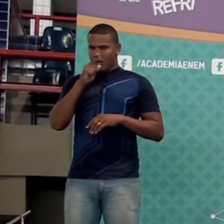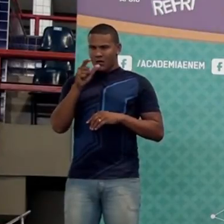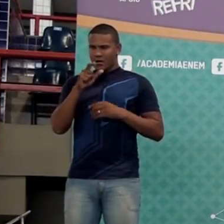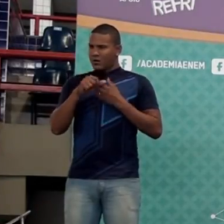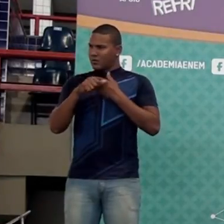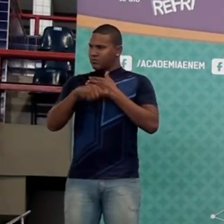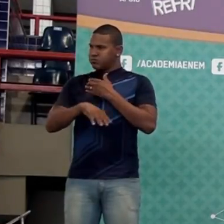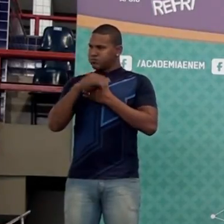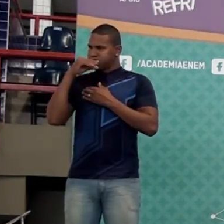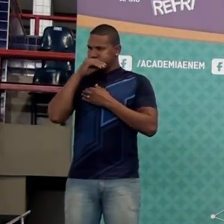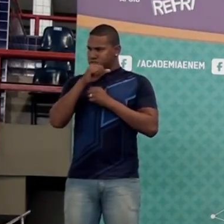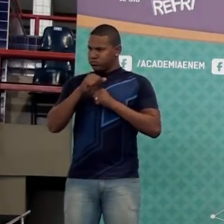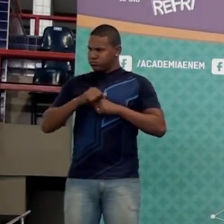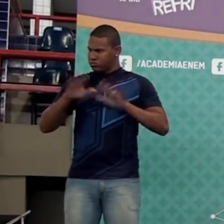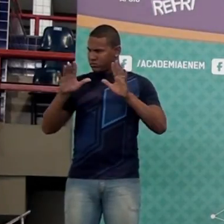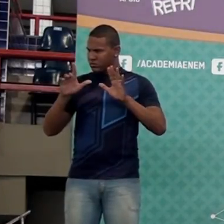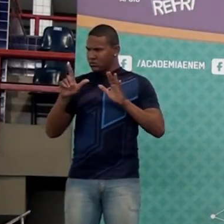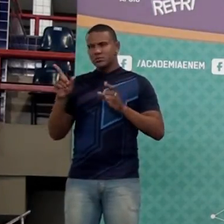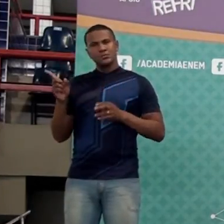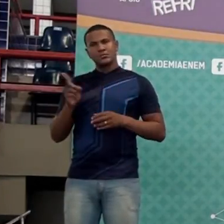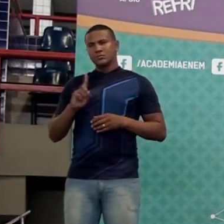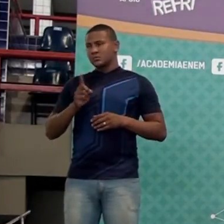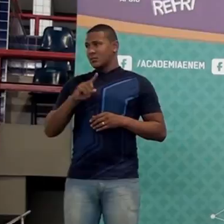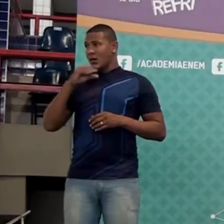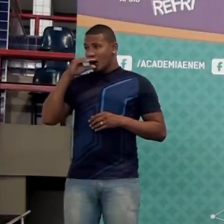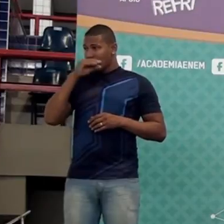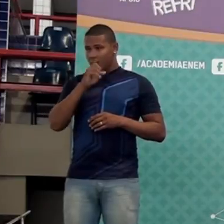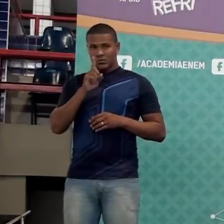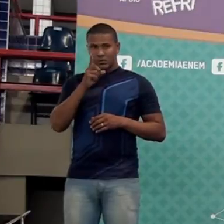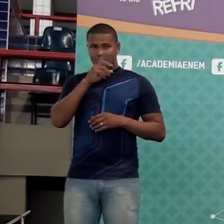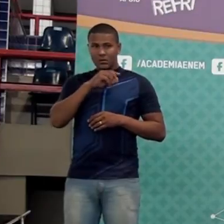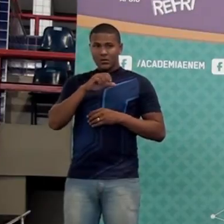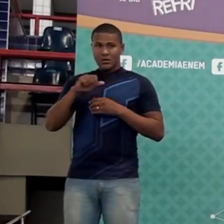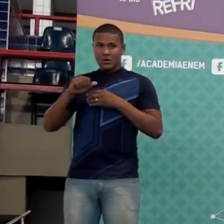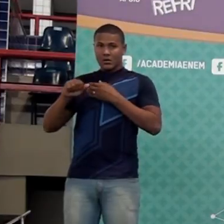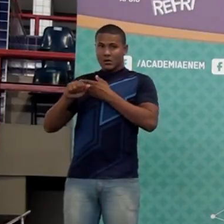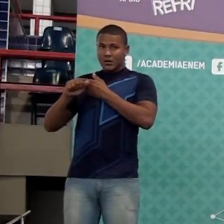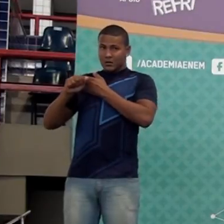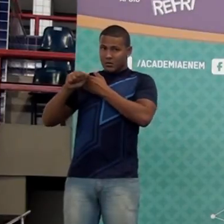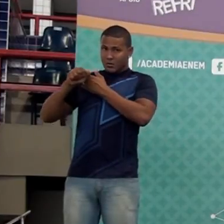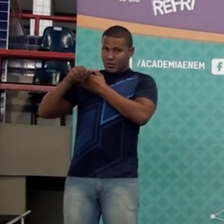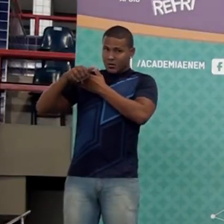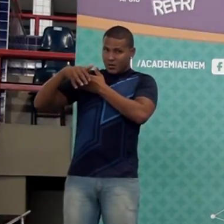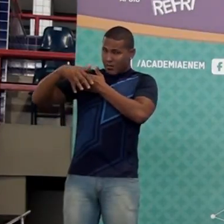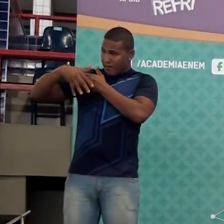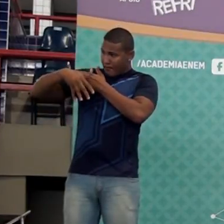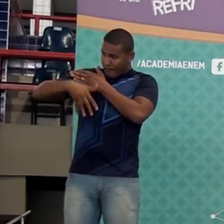está represada cai, que ela bate lá embaixo,